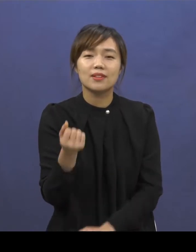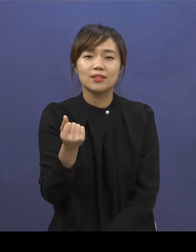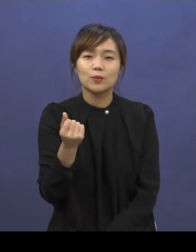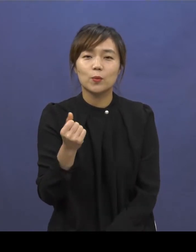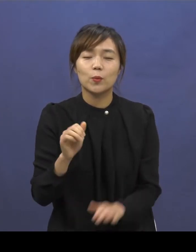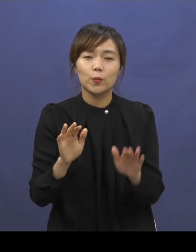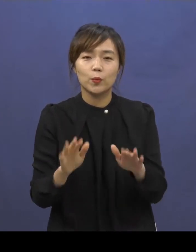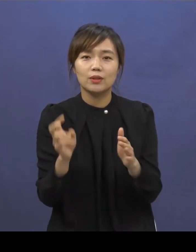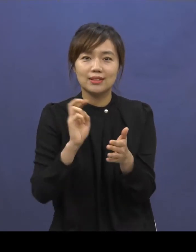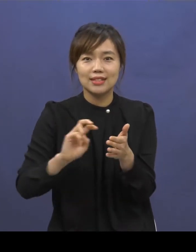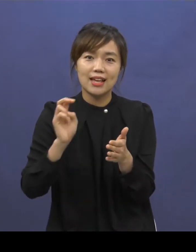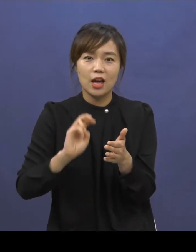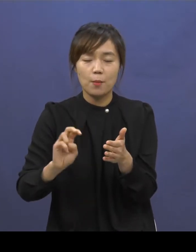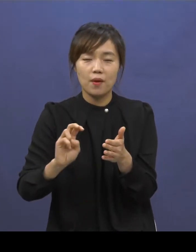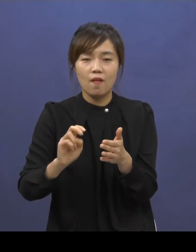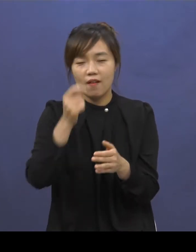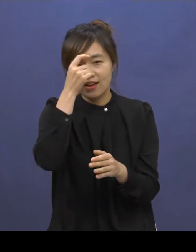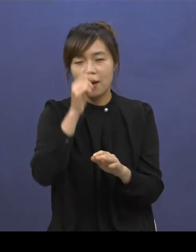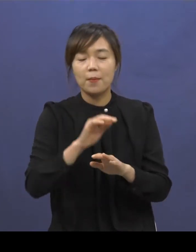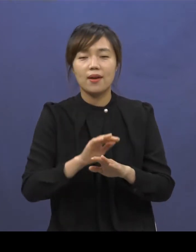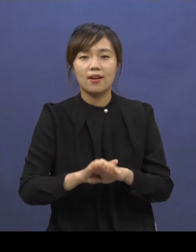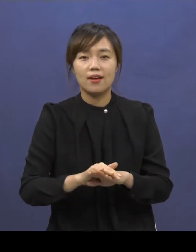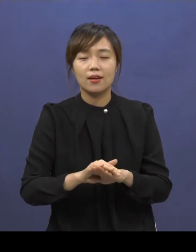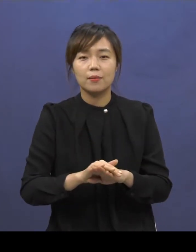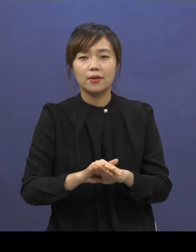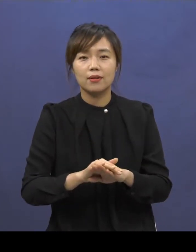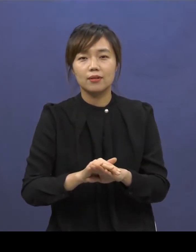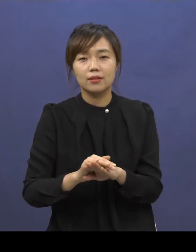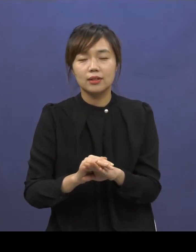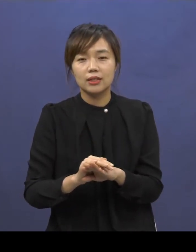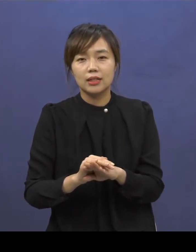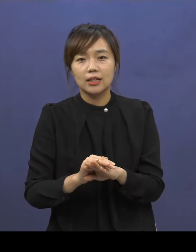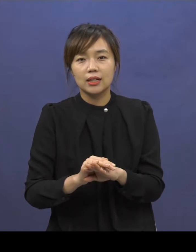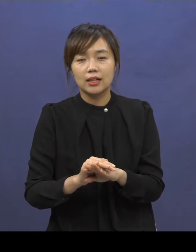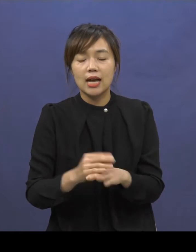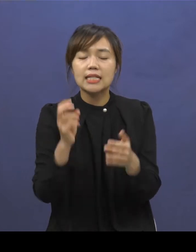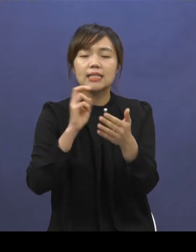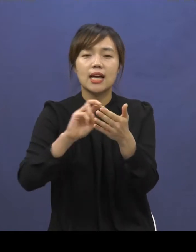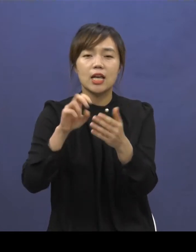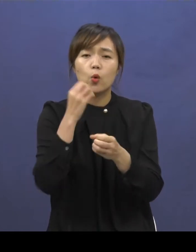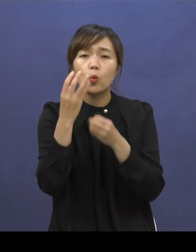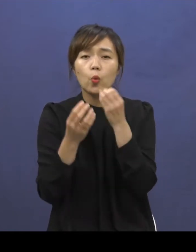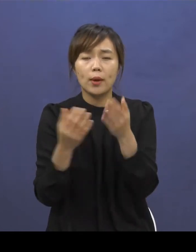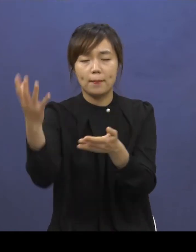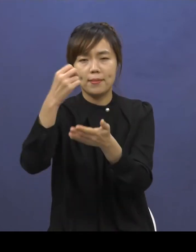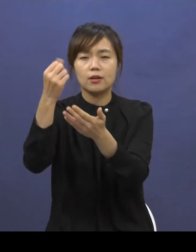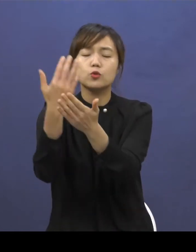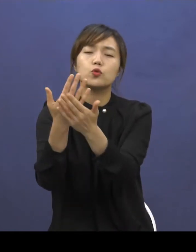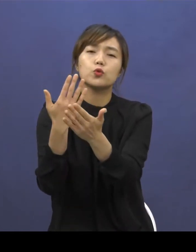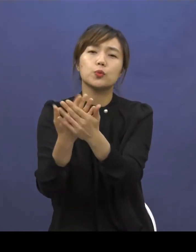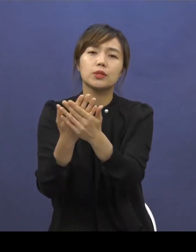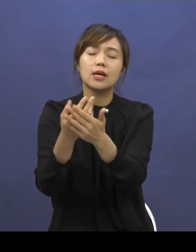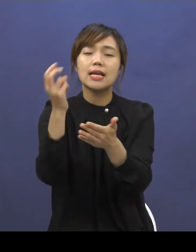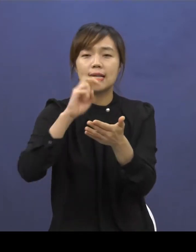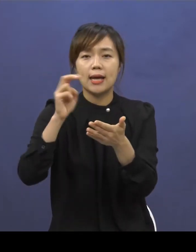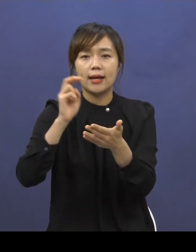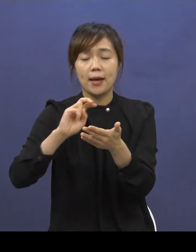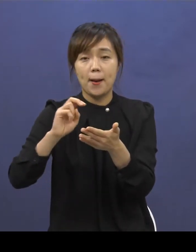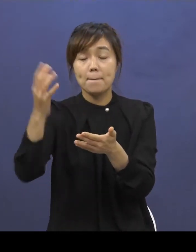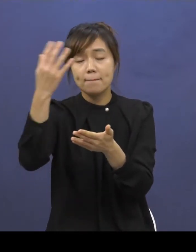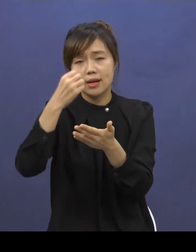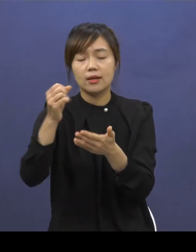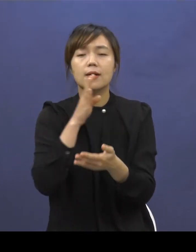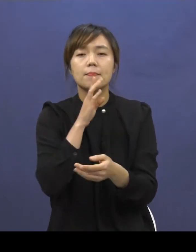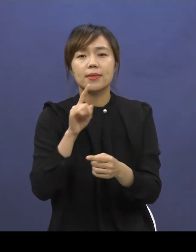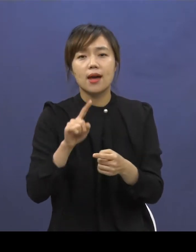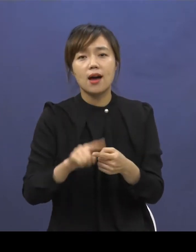예배하고 주님 우리의 이 찬양의 고백을 받아 주시옵소서. 여전히 찬양받기에 합당하신 주님, 하늘 문을 여시고